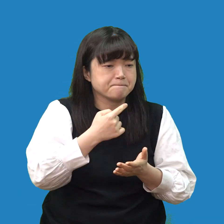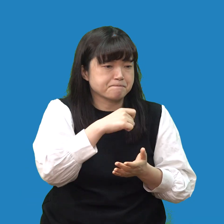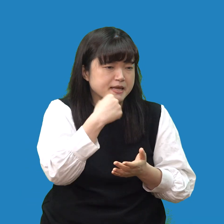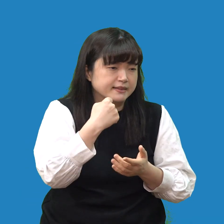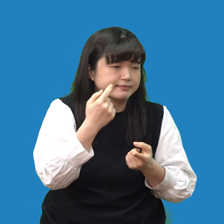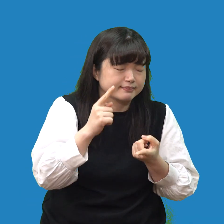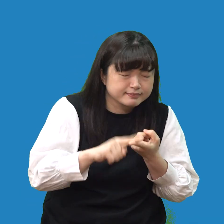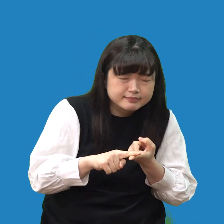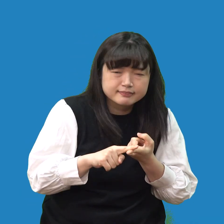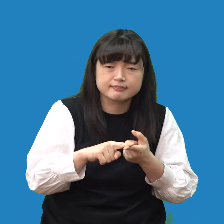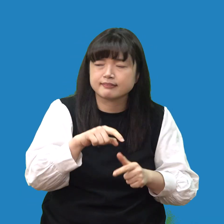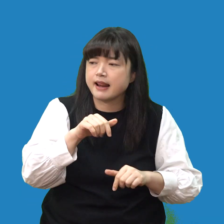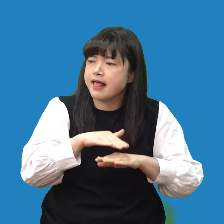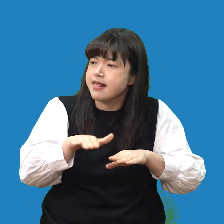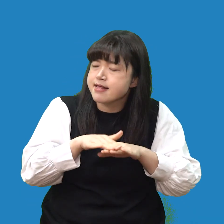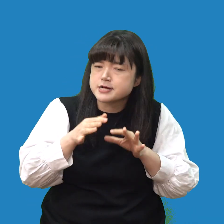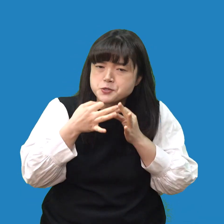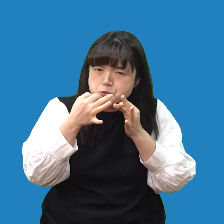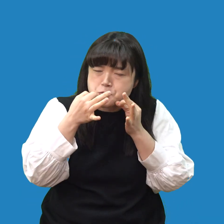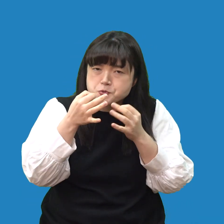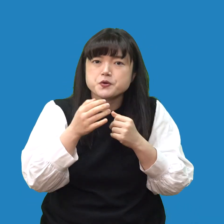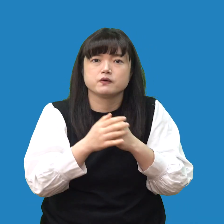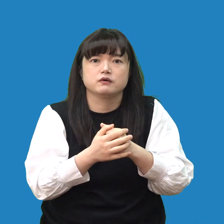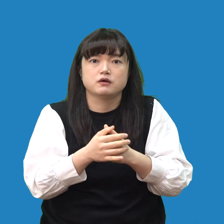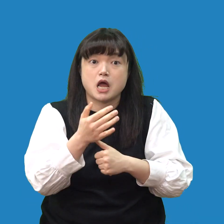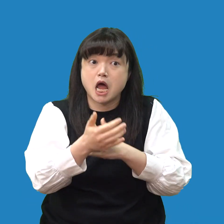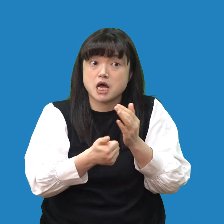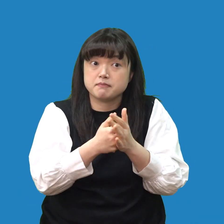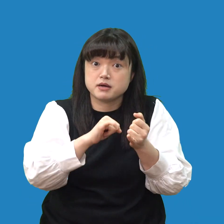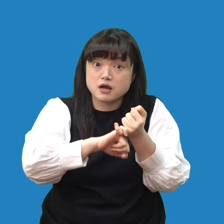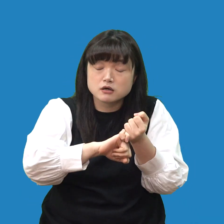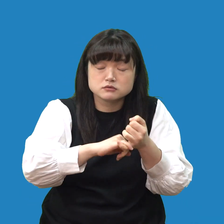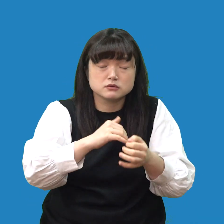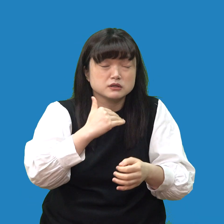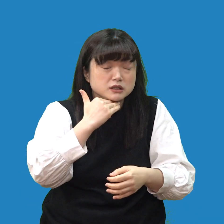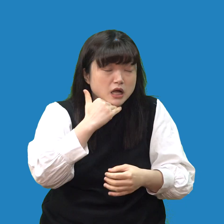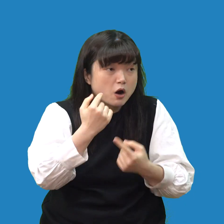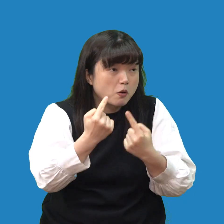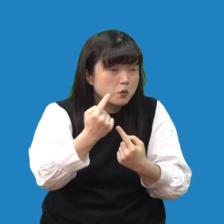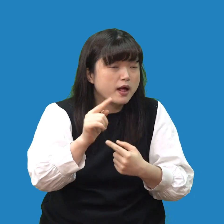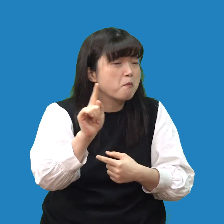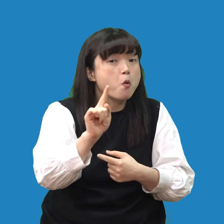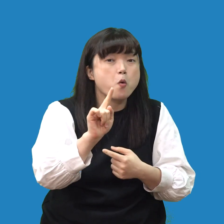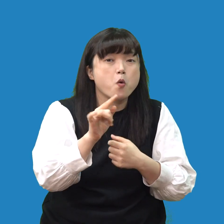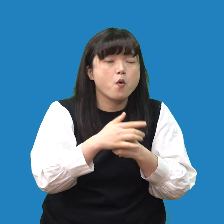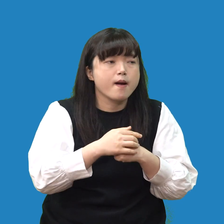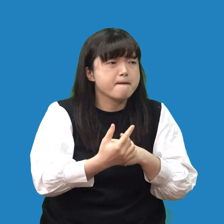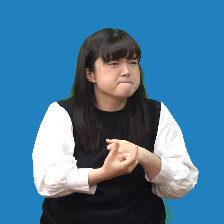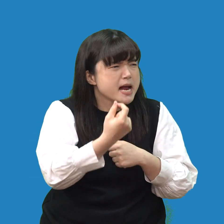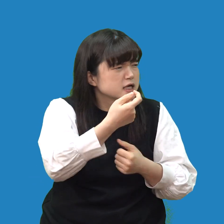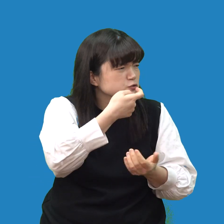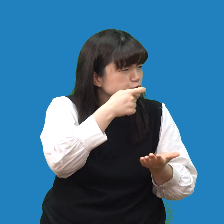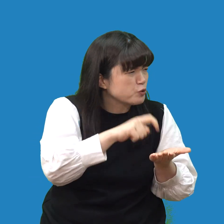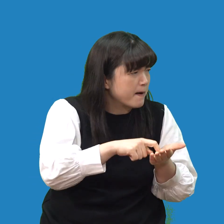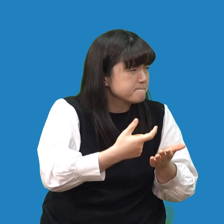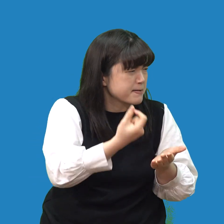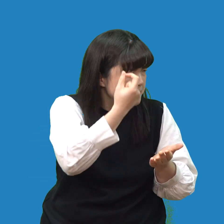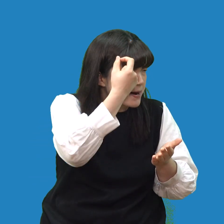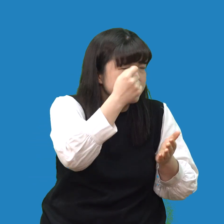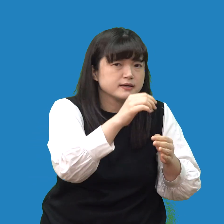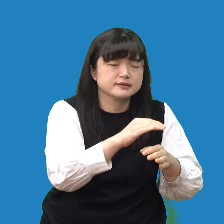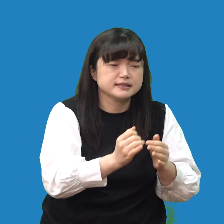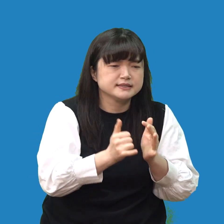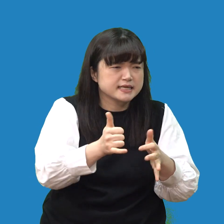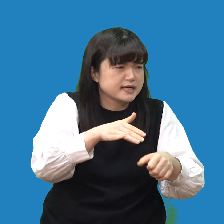입맛대로 해결하려는 겁니다. 그러니까 하나님의 약속을 믿고 기다리는 것보다도 더 쉬워 보이는 그런